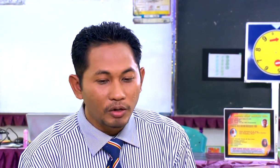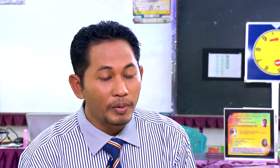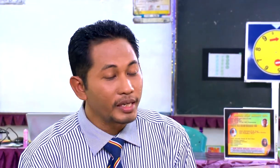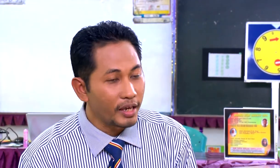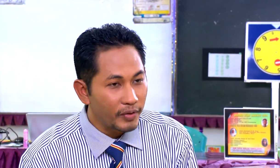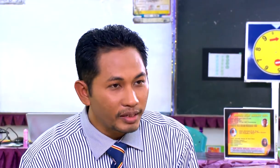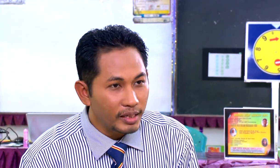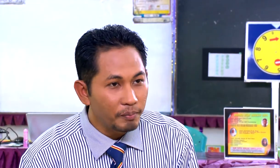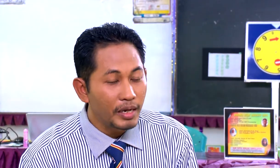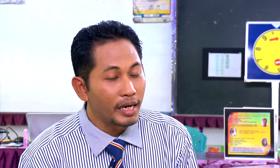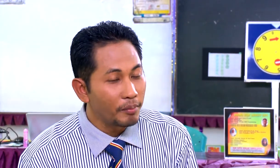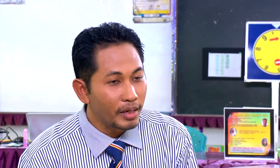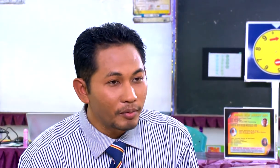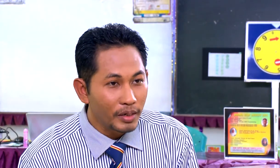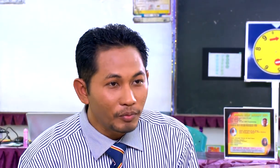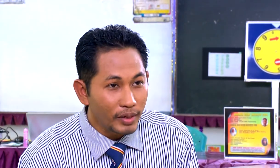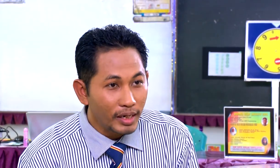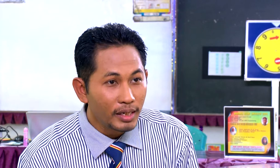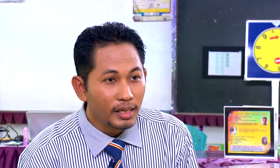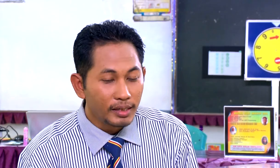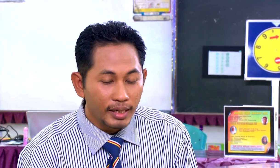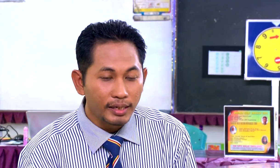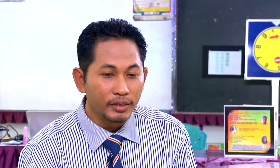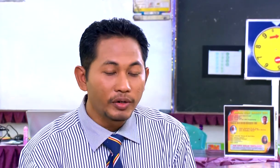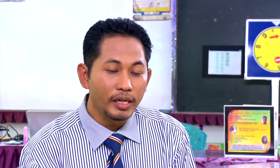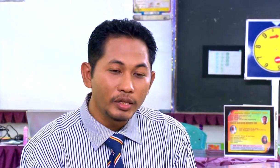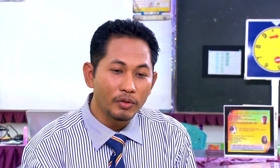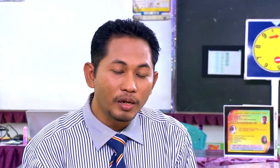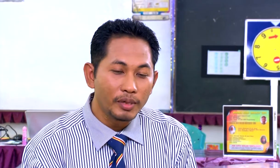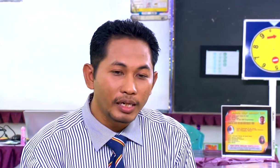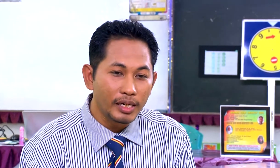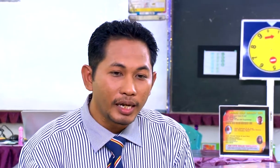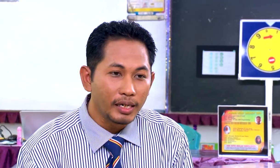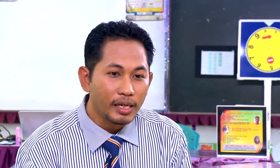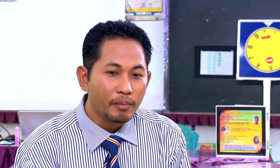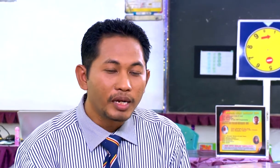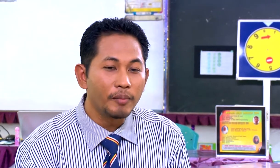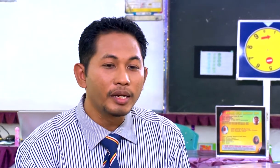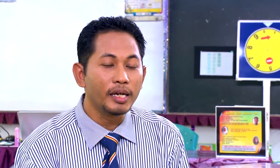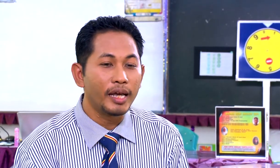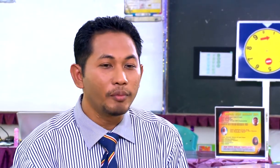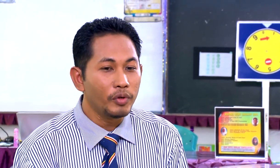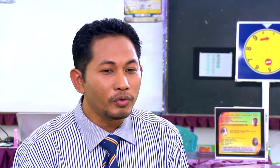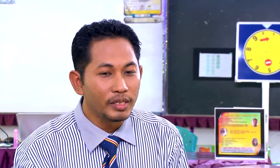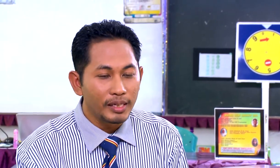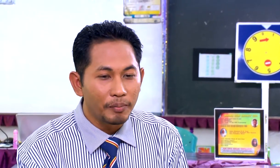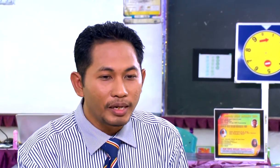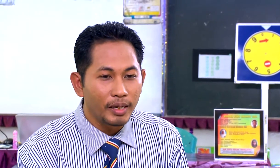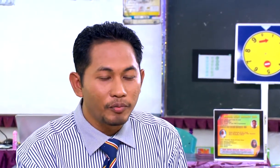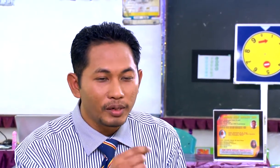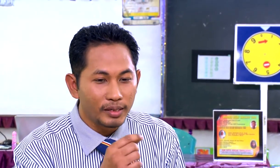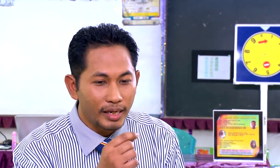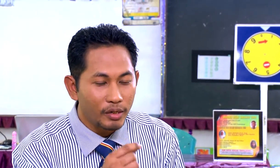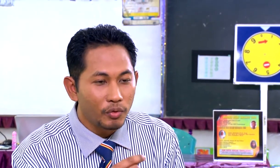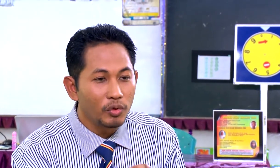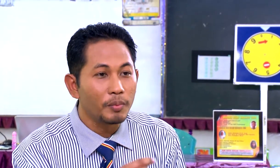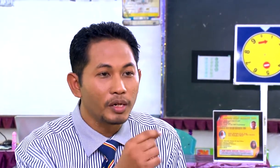jawapan yang efektif, pengalaman kepada murid. Dan teori ini juga menerangkan bagaimana ilmu itu disampaikan dari guru kepada